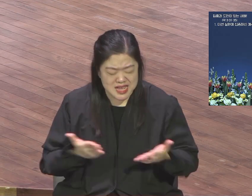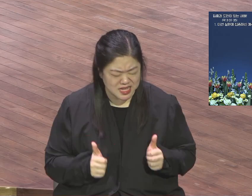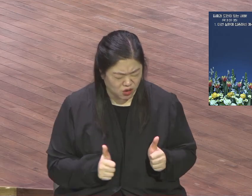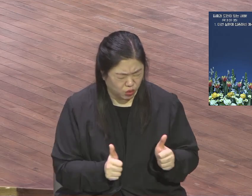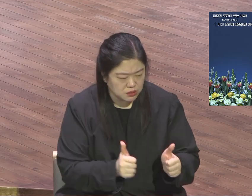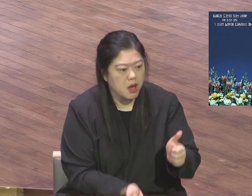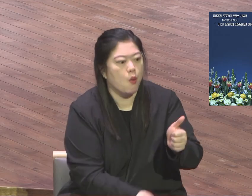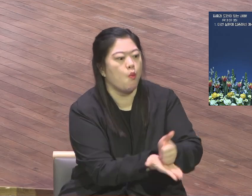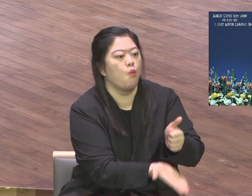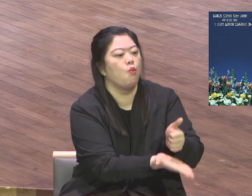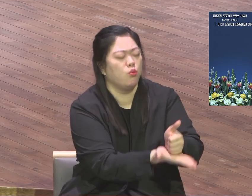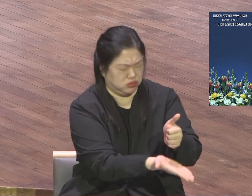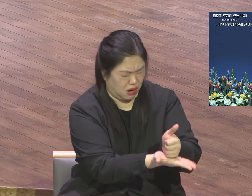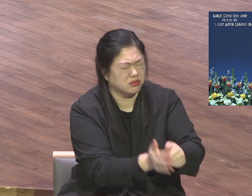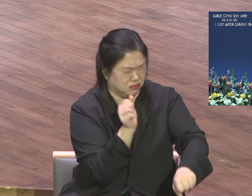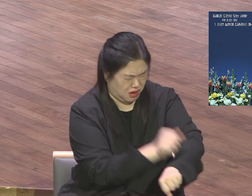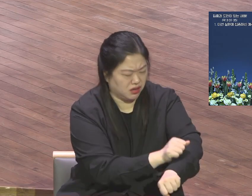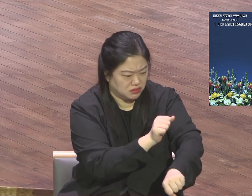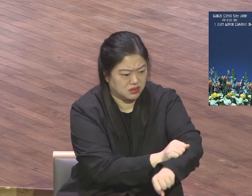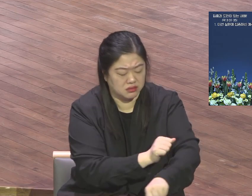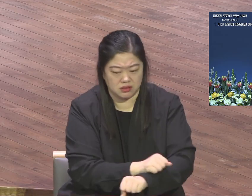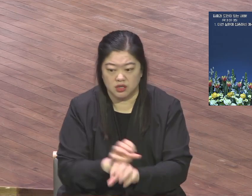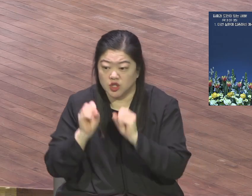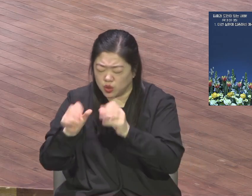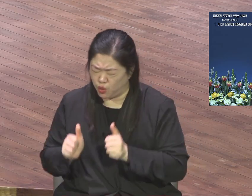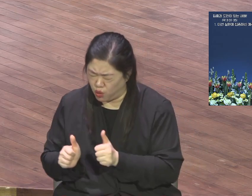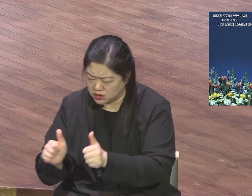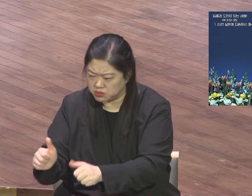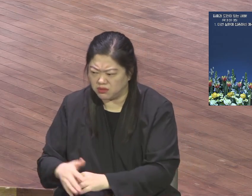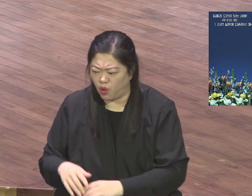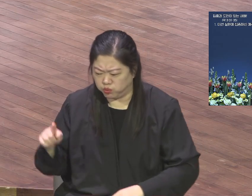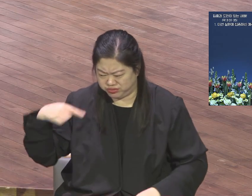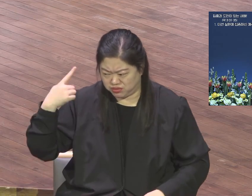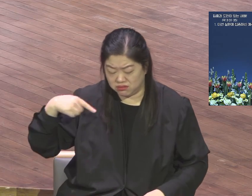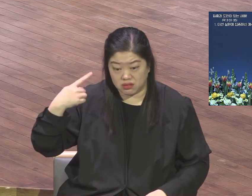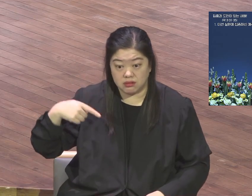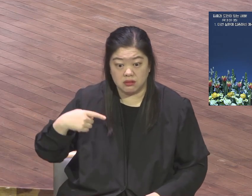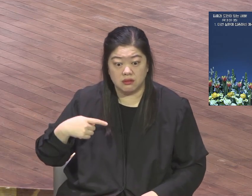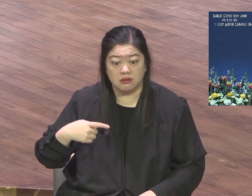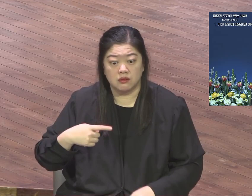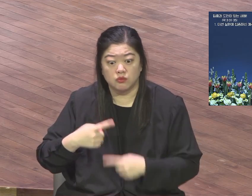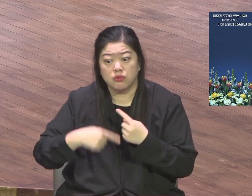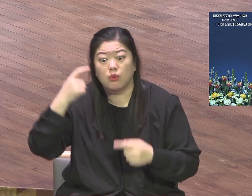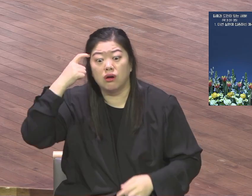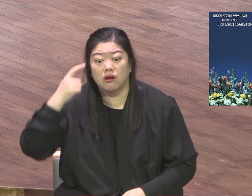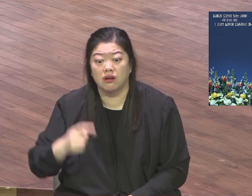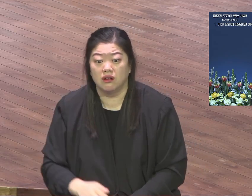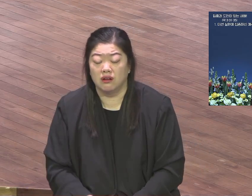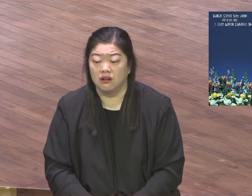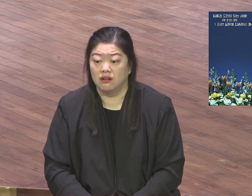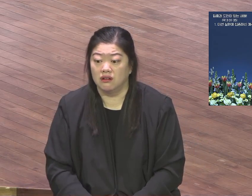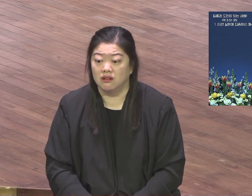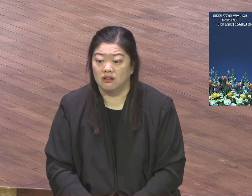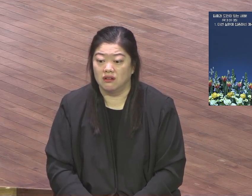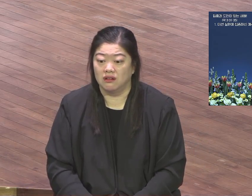지 주제도 모르고 저거 완전히 미쳤어 저거. 예수님이 미쳤다는 이 소문이 난